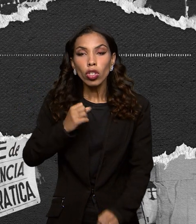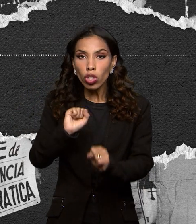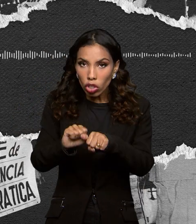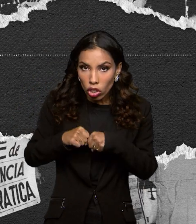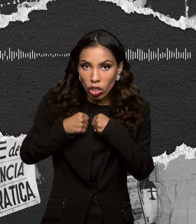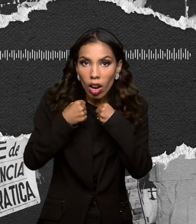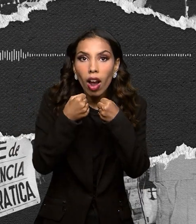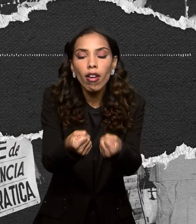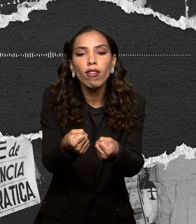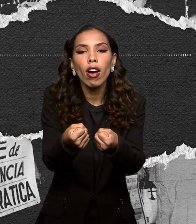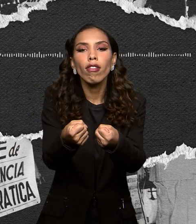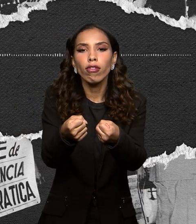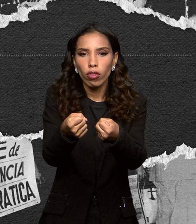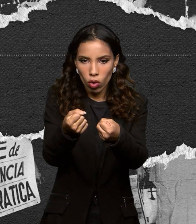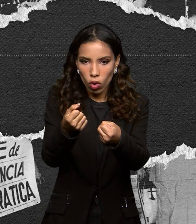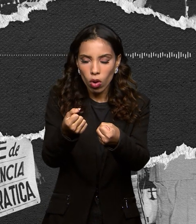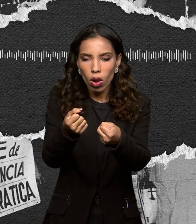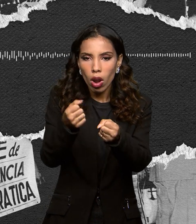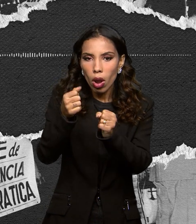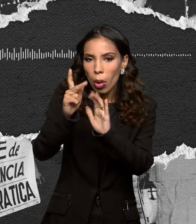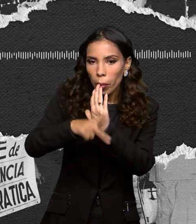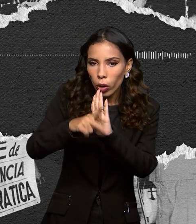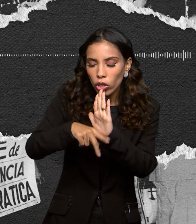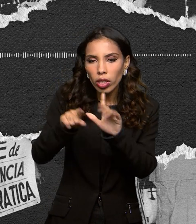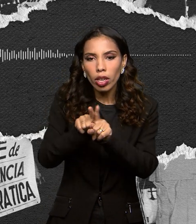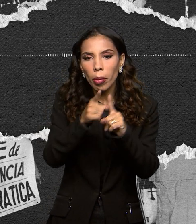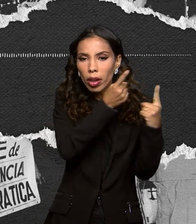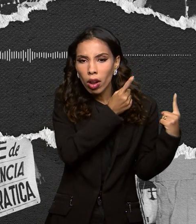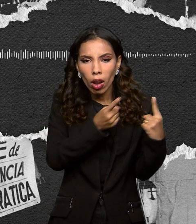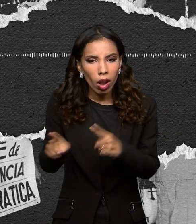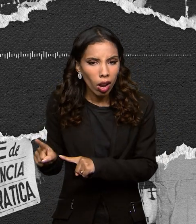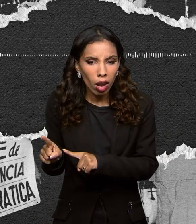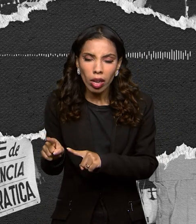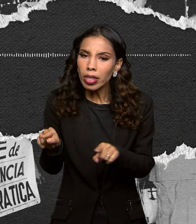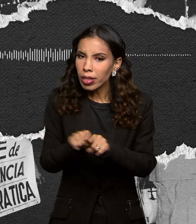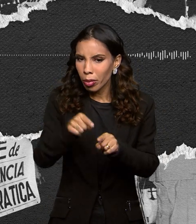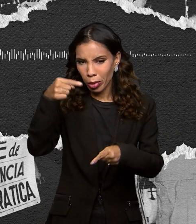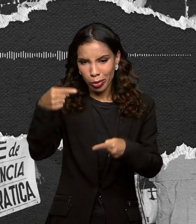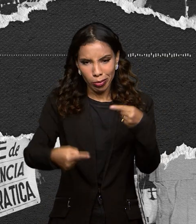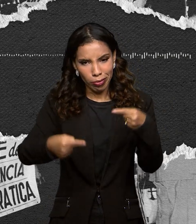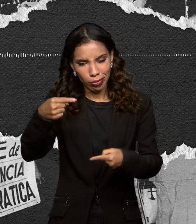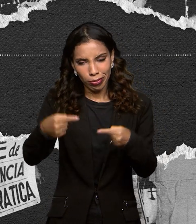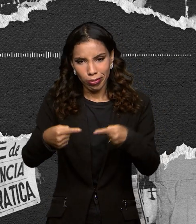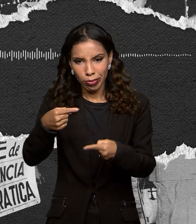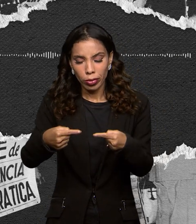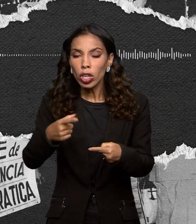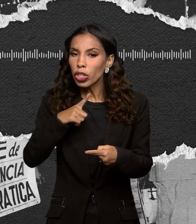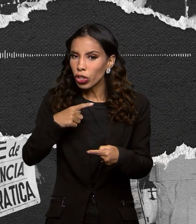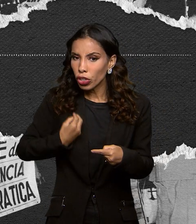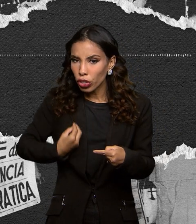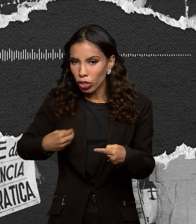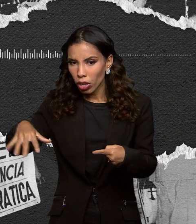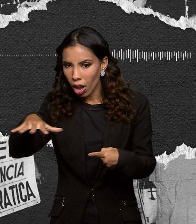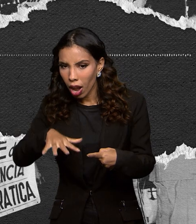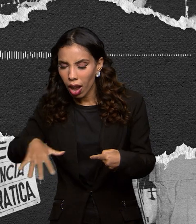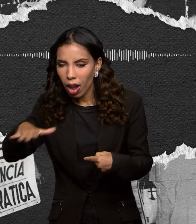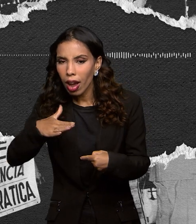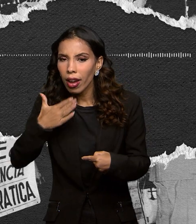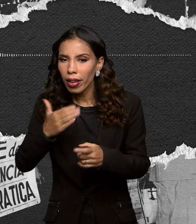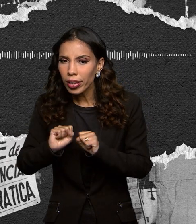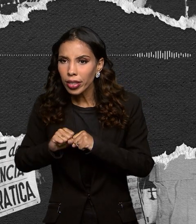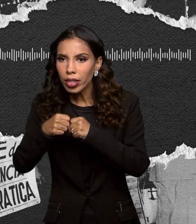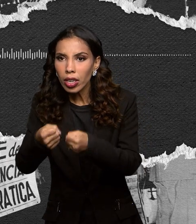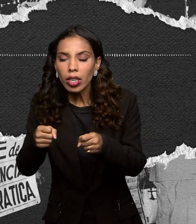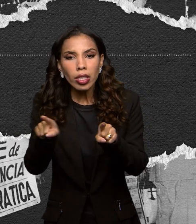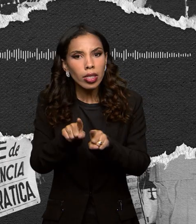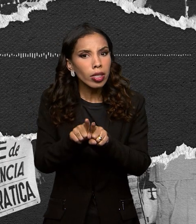plano, outros contrários ao plano. E isso também acontecia politicamente. Havia setores políticos favoráveis, mas havia